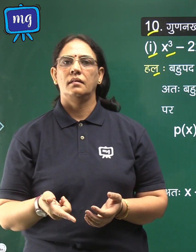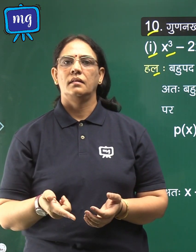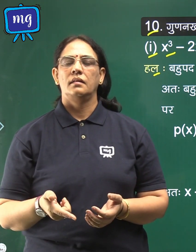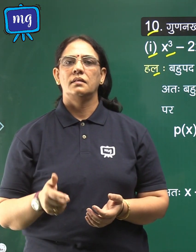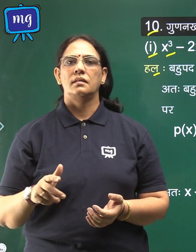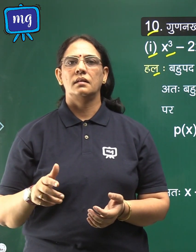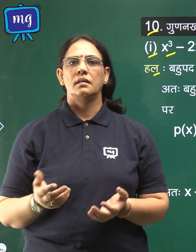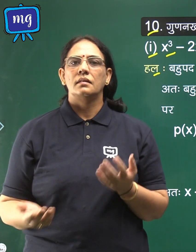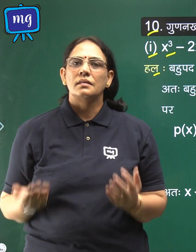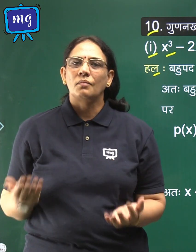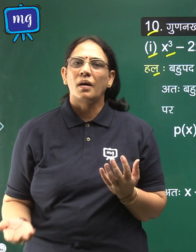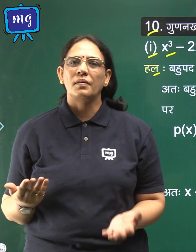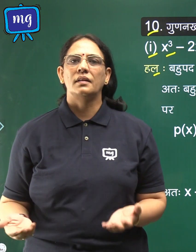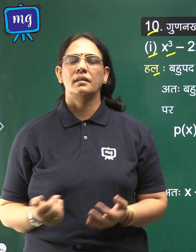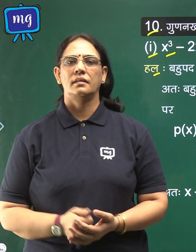संभावित